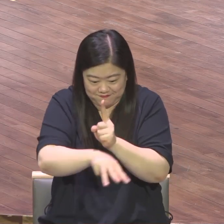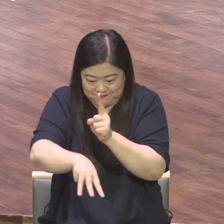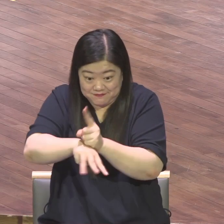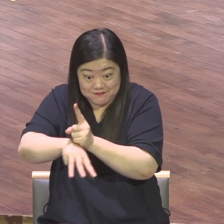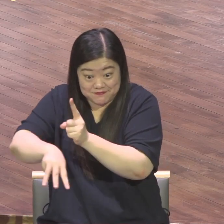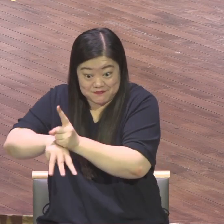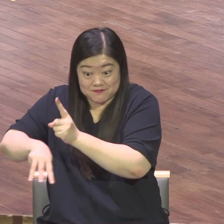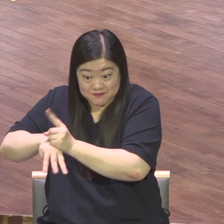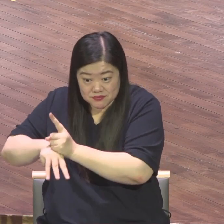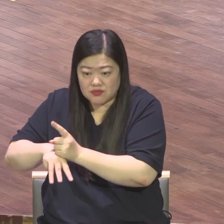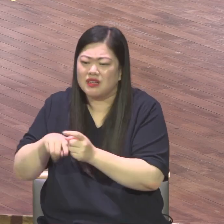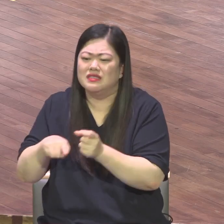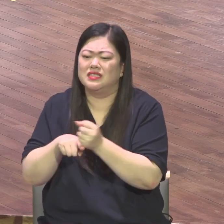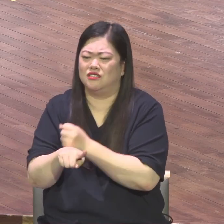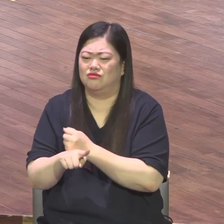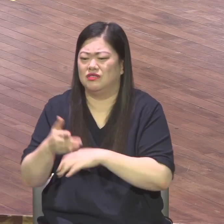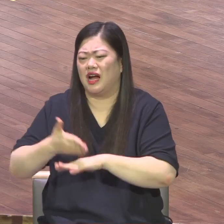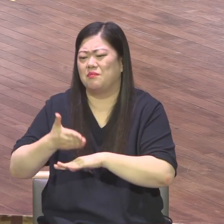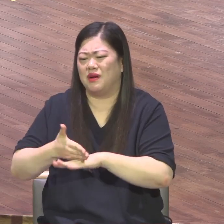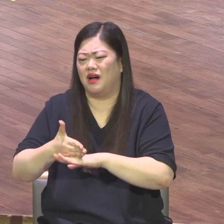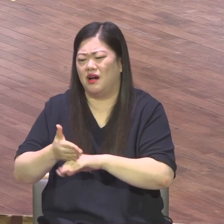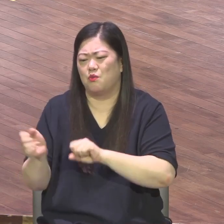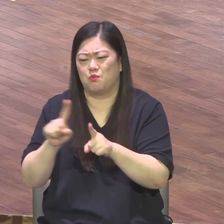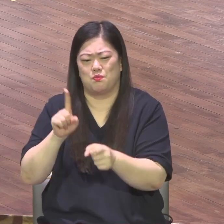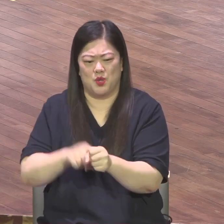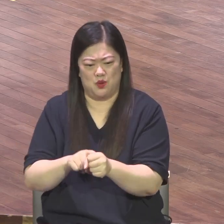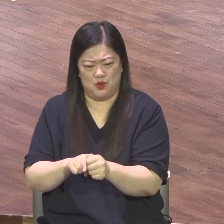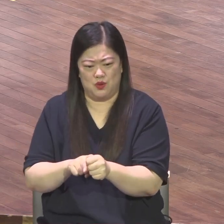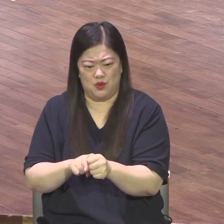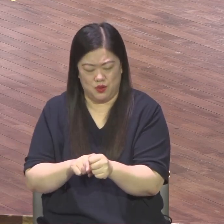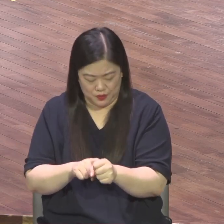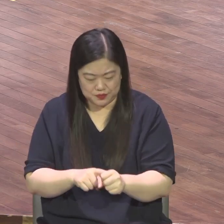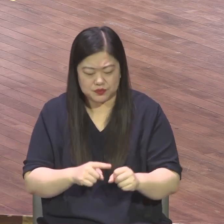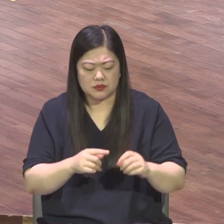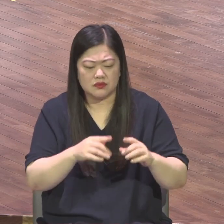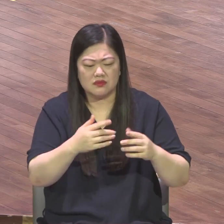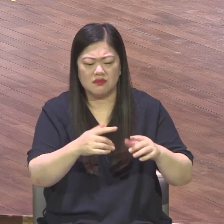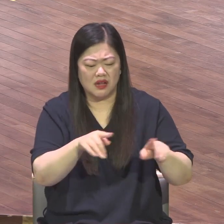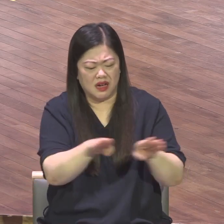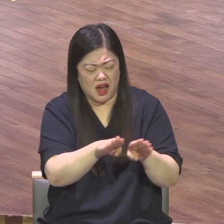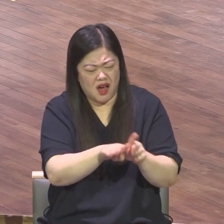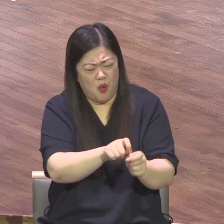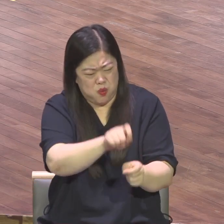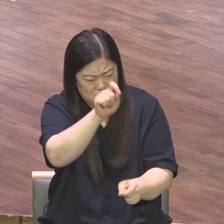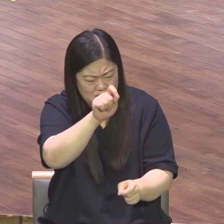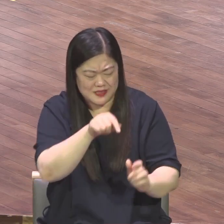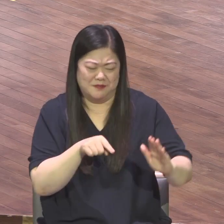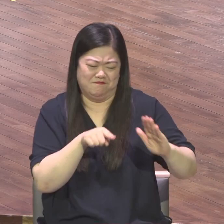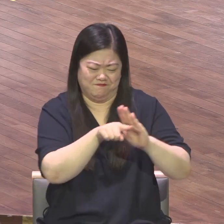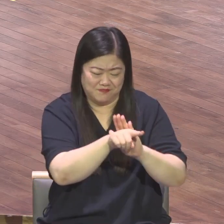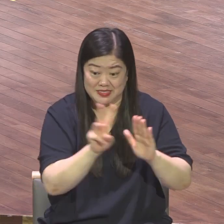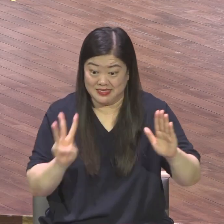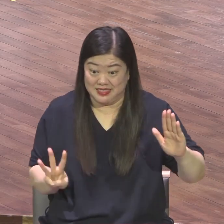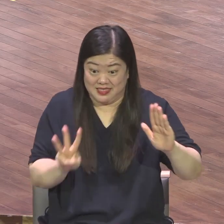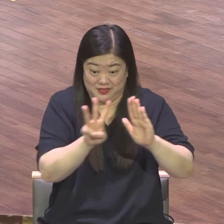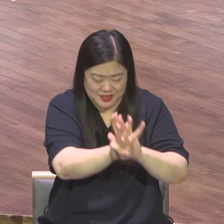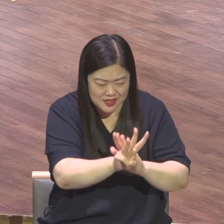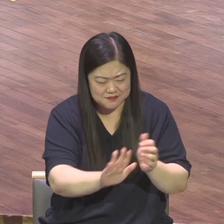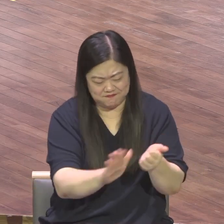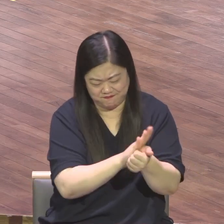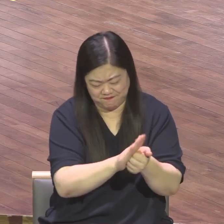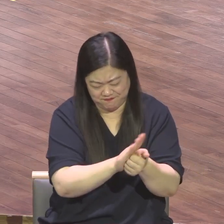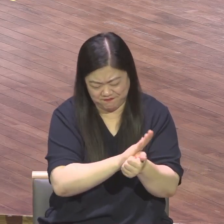펼쳐 이유도 여기 있는 겁니다. 한 영혼이 돌아올 때 여러분 입술을 통해 무슨 고백이 나옵니까? 한 영혼이 나를 통해 돌아왔을